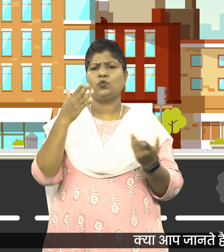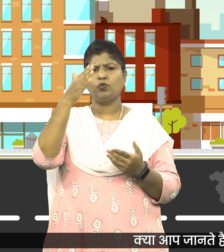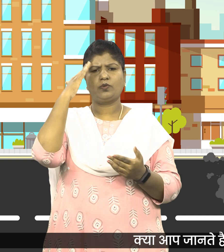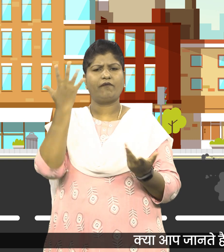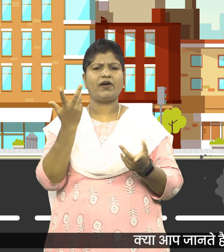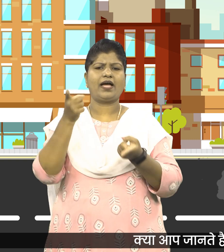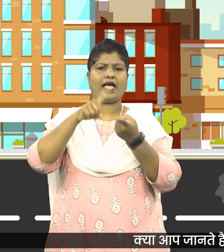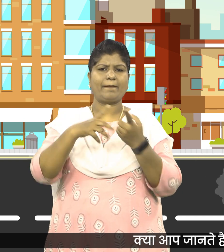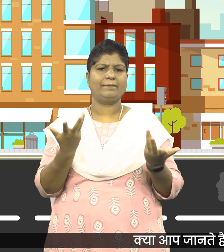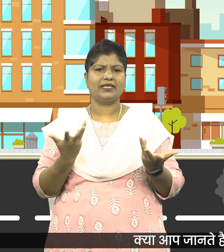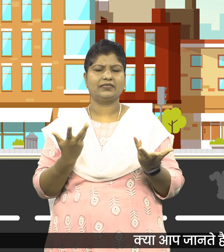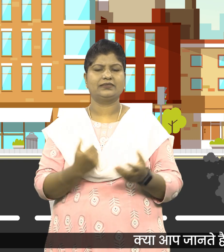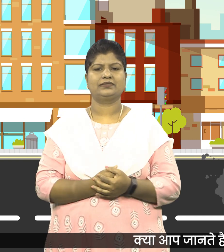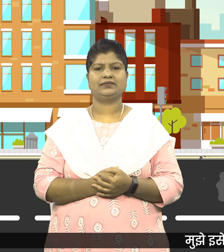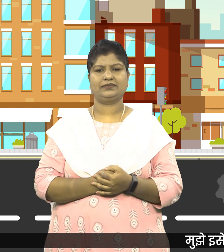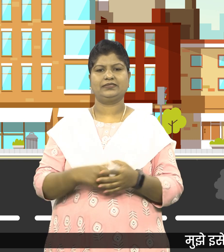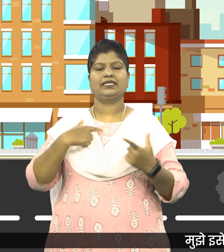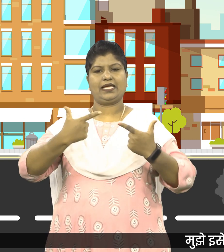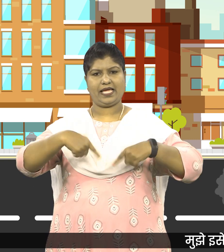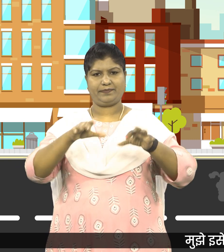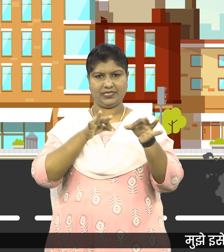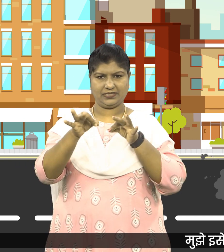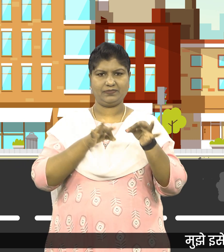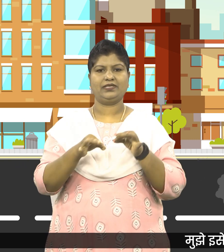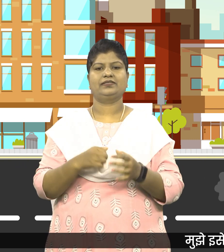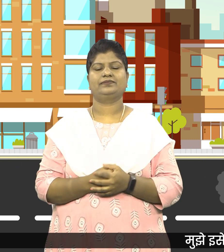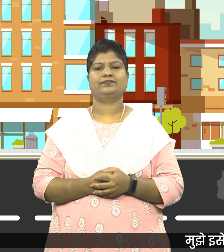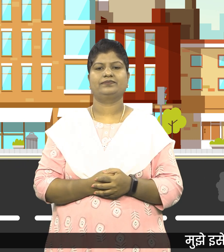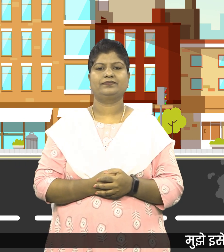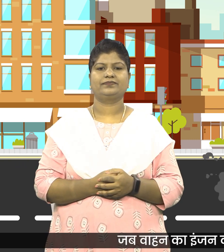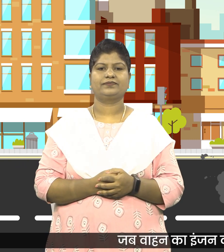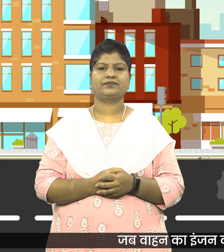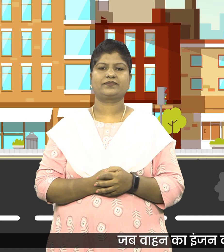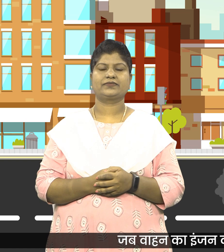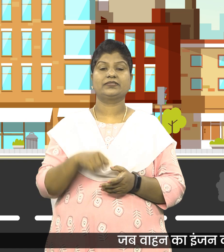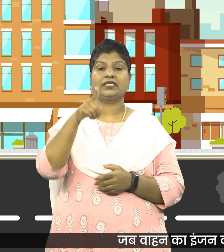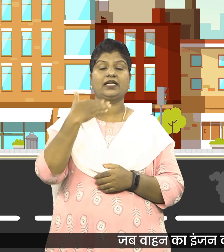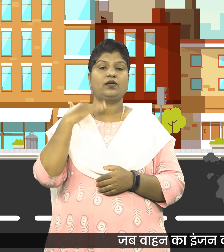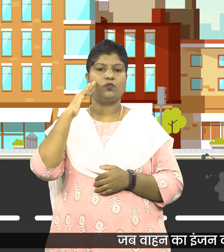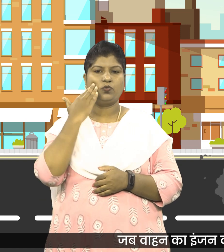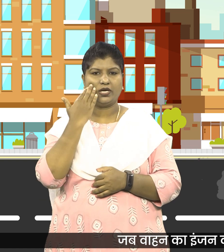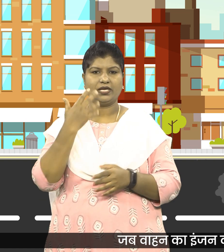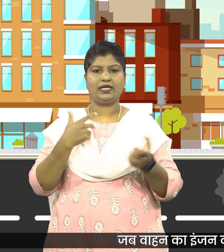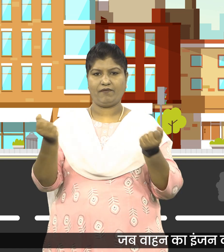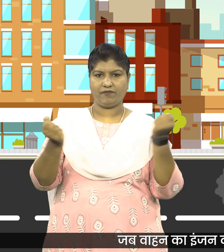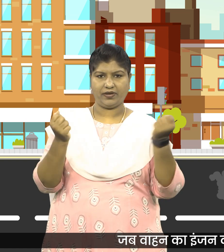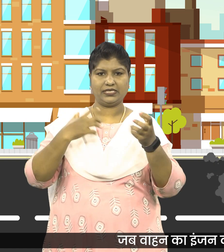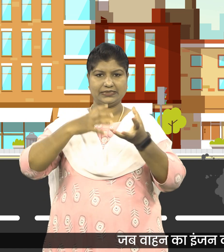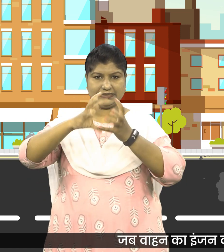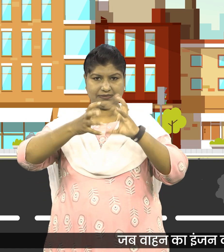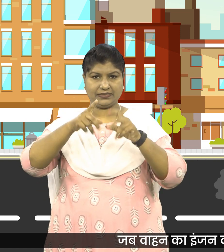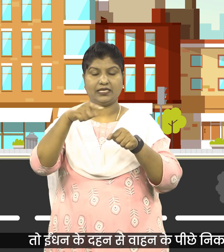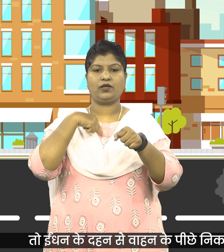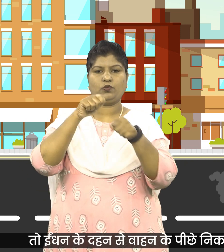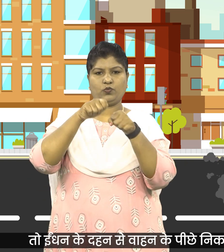हैं ऐसा क्यों होता है? मैं समझाती हूं। जब वाहन का इंजन काम कर रहा होता